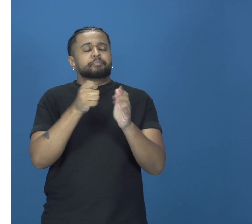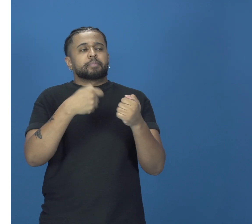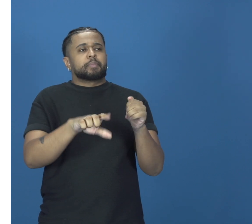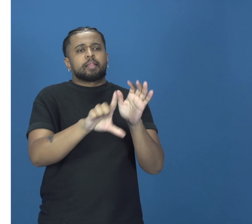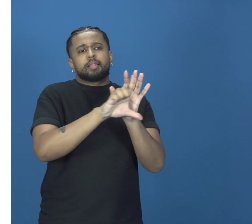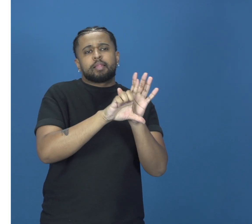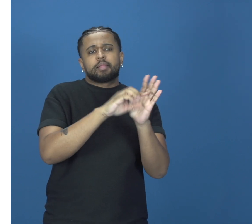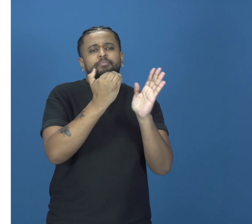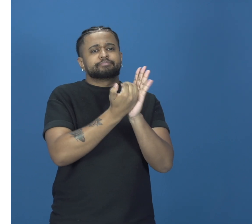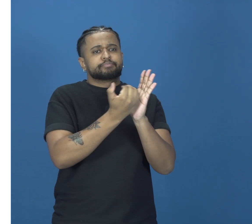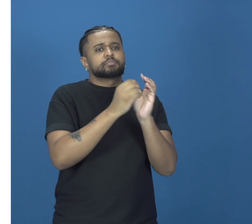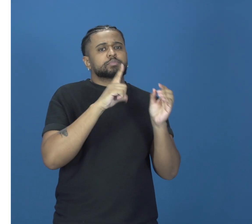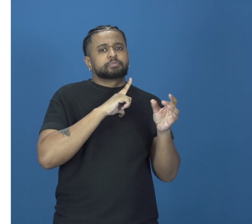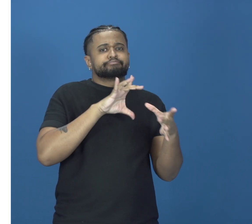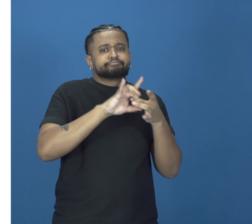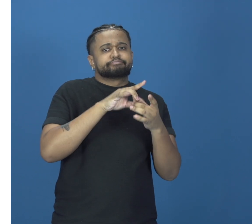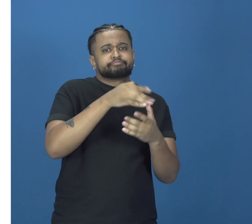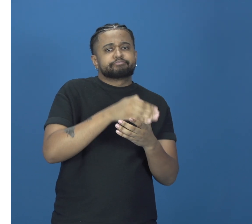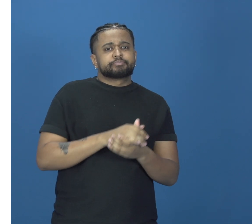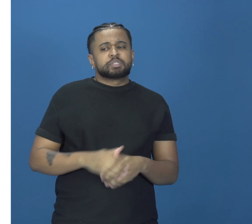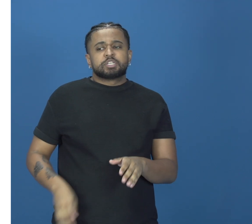penais eventualmente cabíveis.